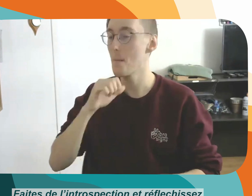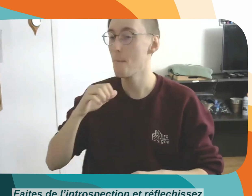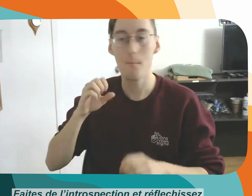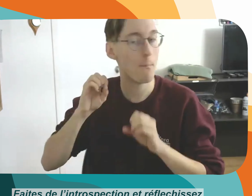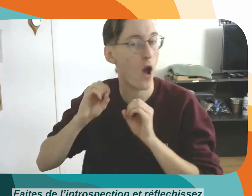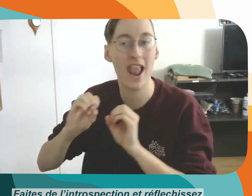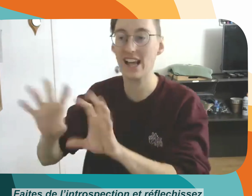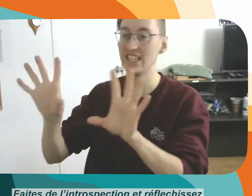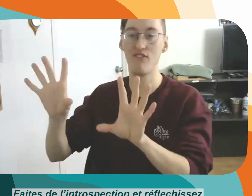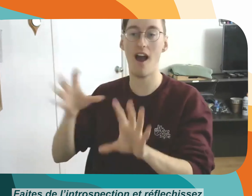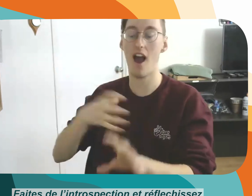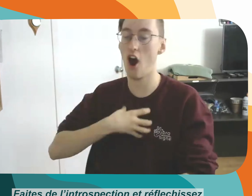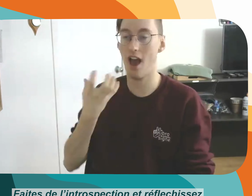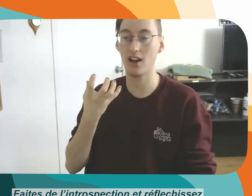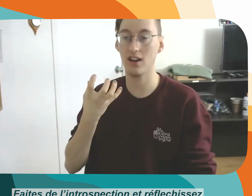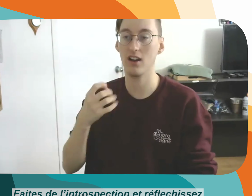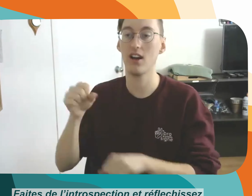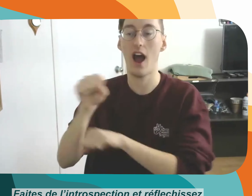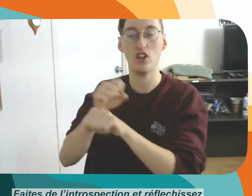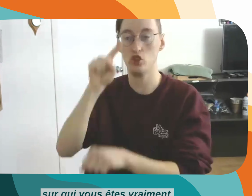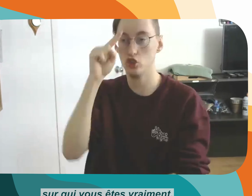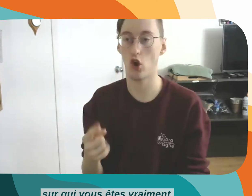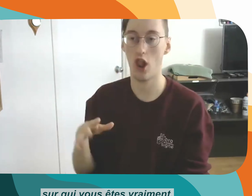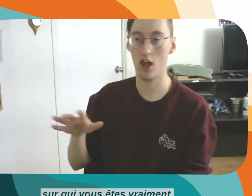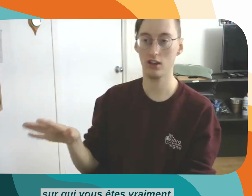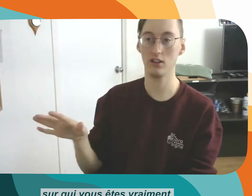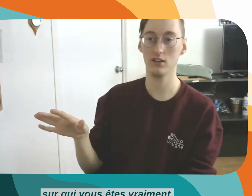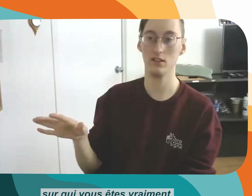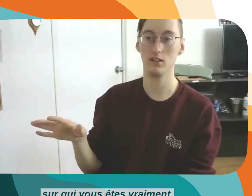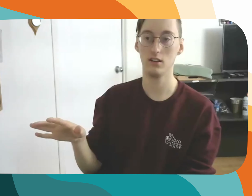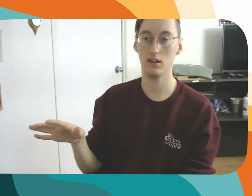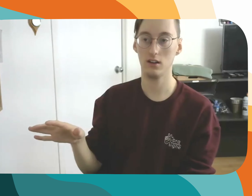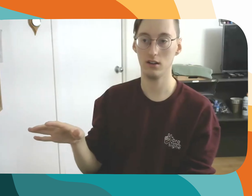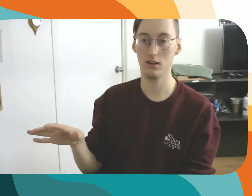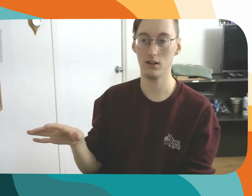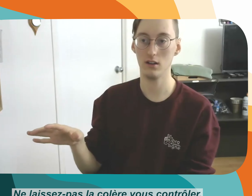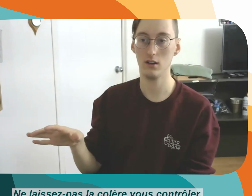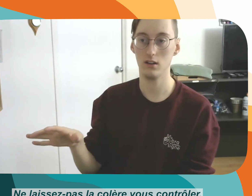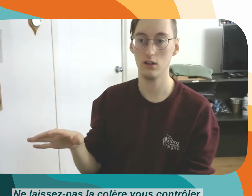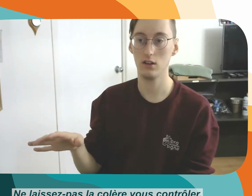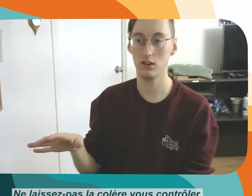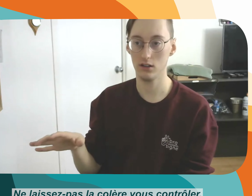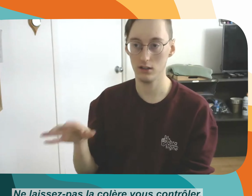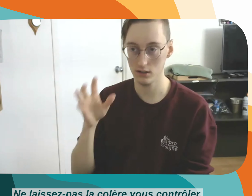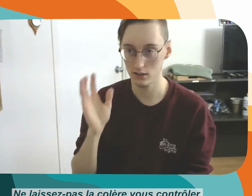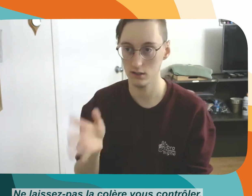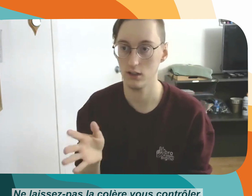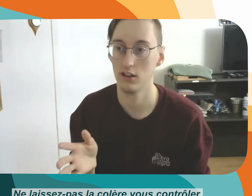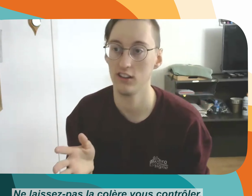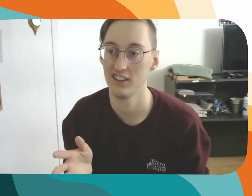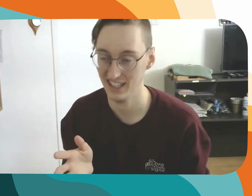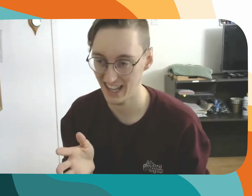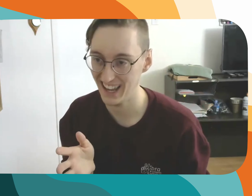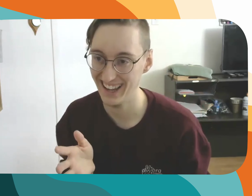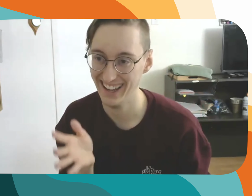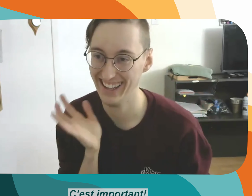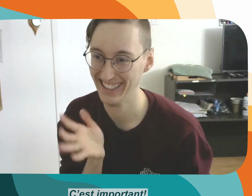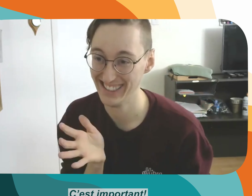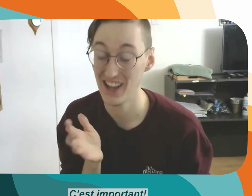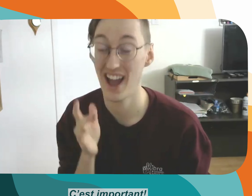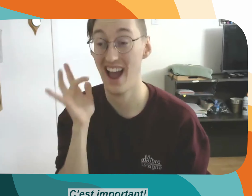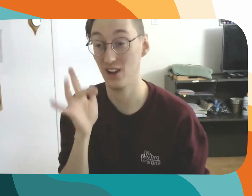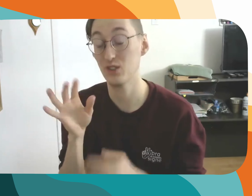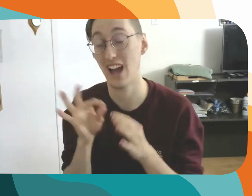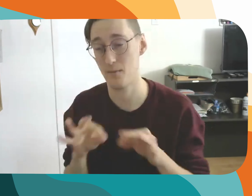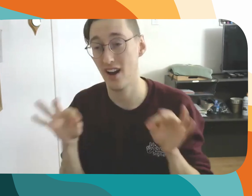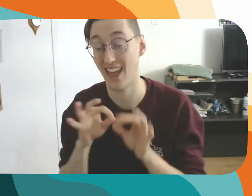Faites de l'introspection et réfléchissez sur qui vous êtes vraiment. Ne laissez pas la colère vous contrôler. C